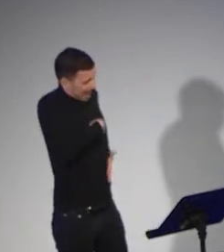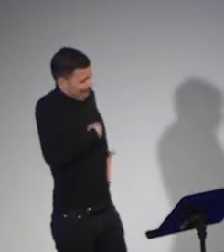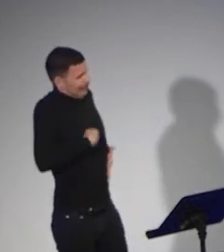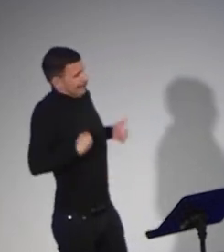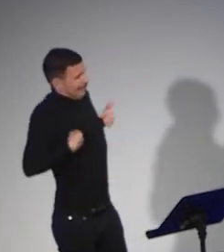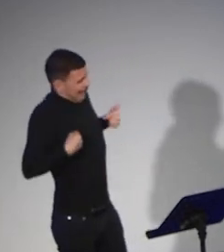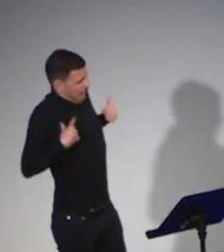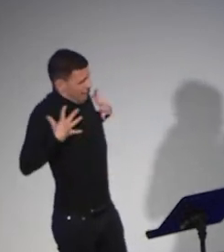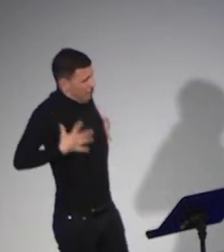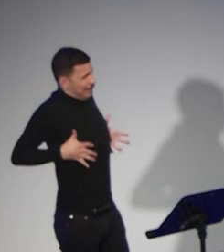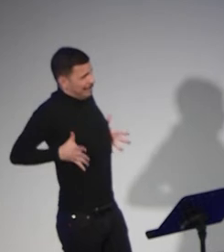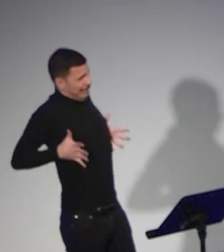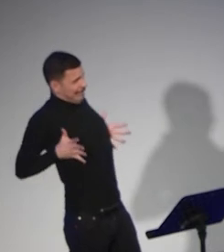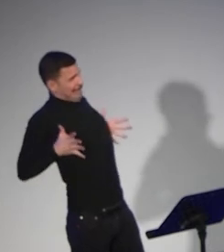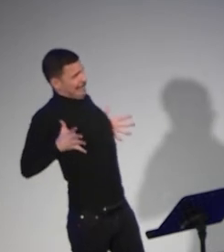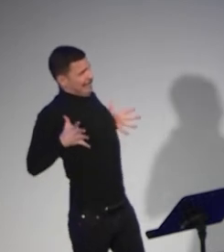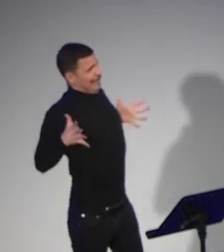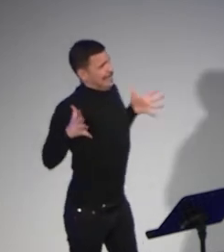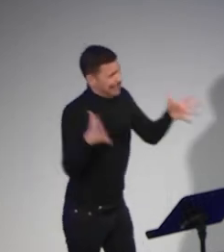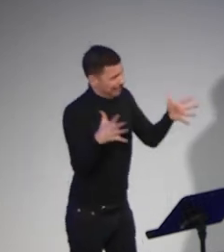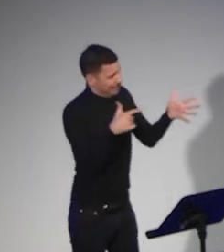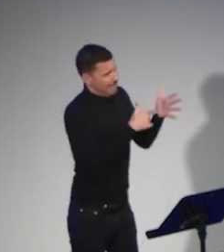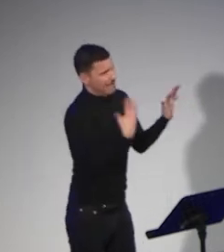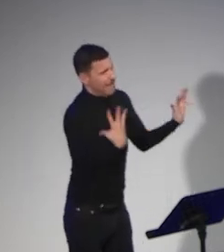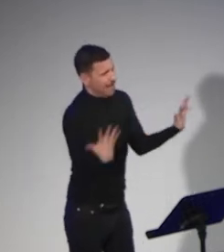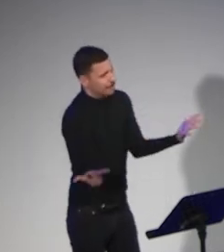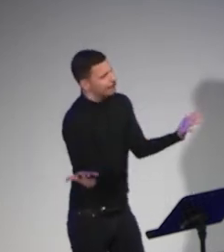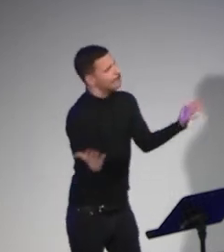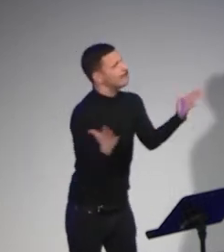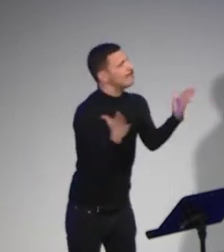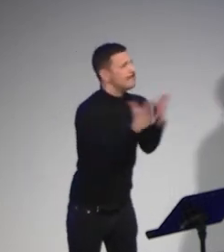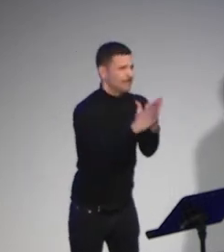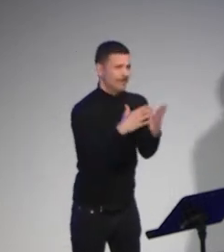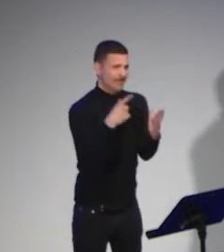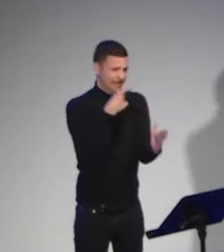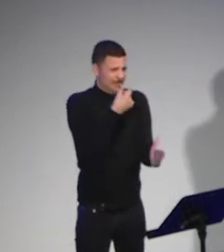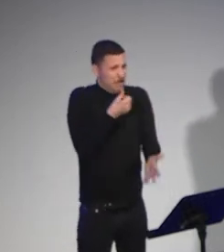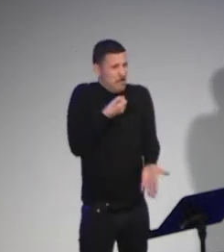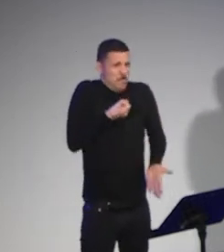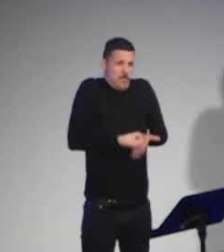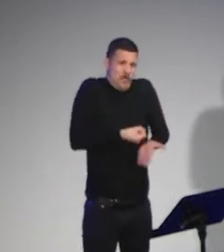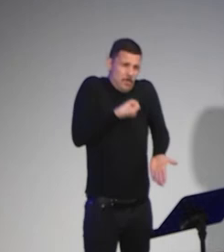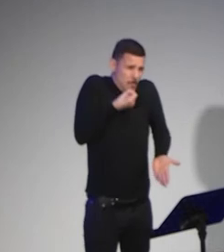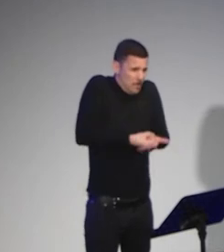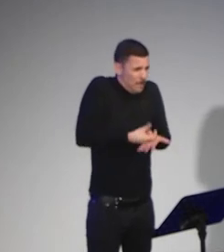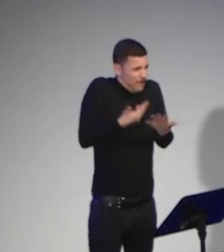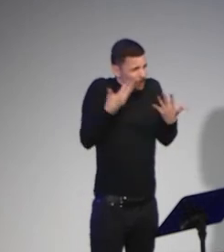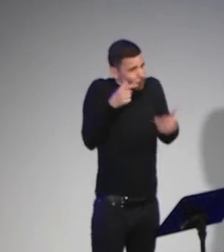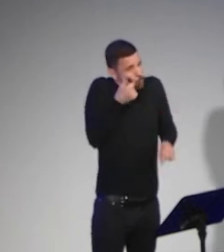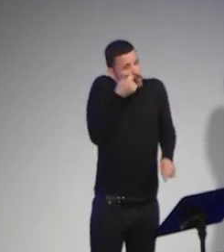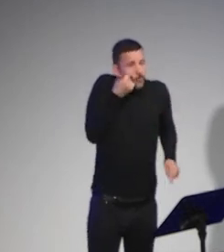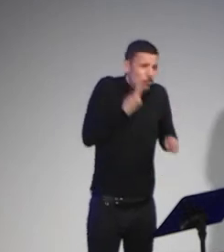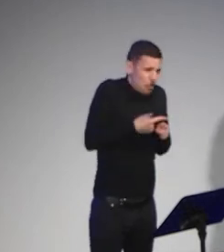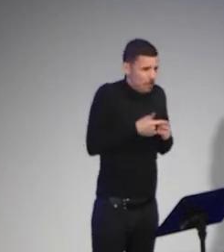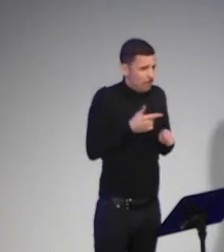petites, faibles dans la ville, dehors, ou dans leur maison, dans leur voiture minuscule, insignifiante, ou dans leur